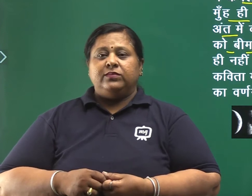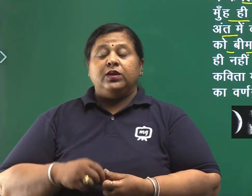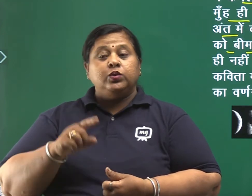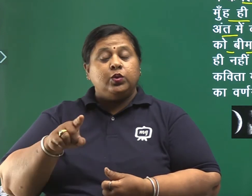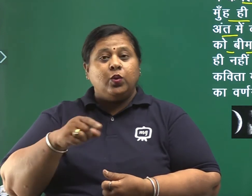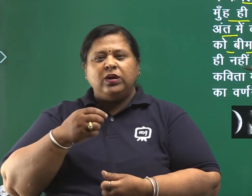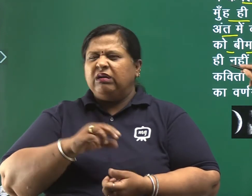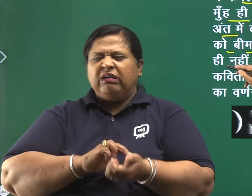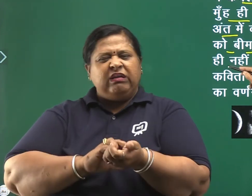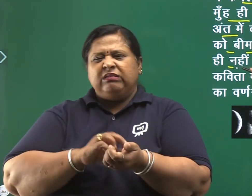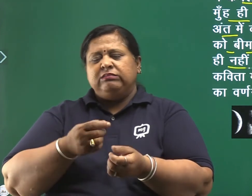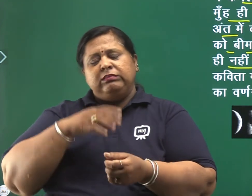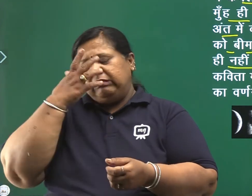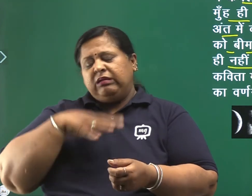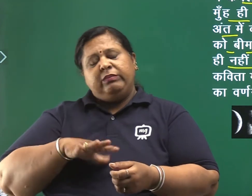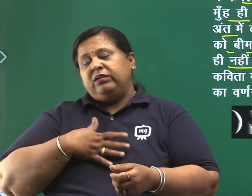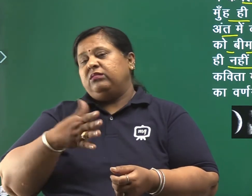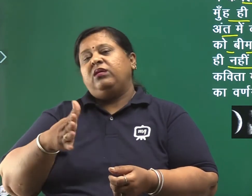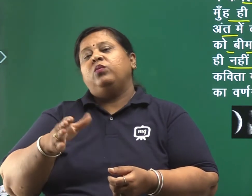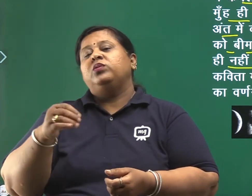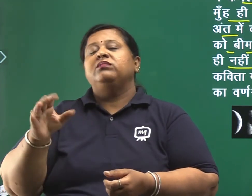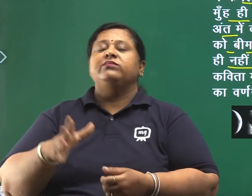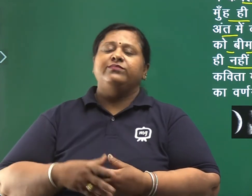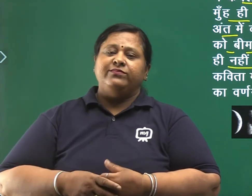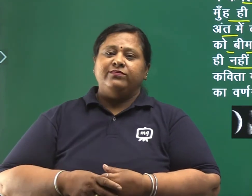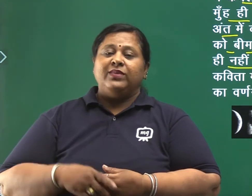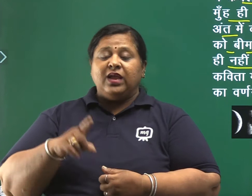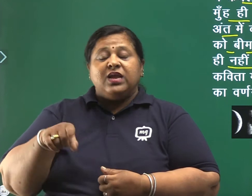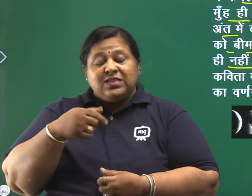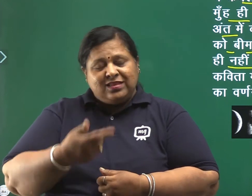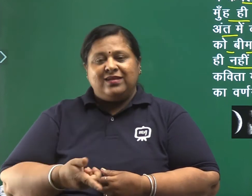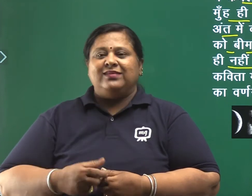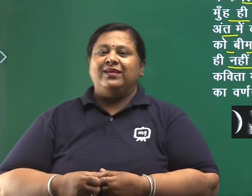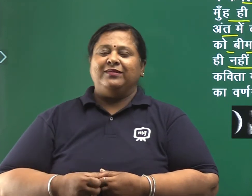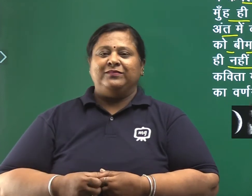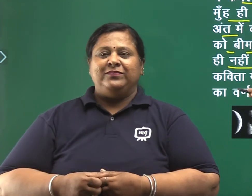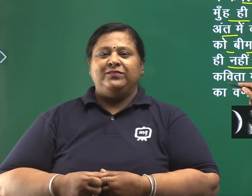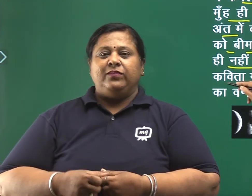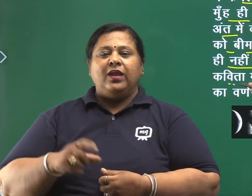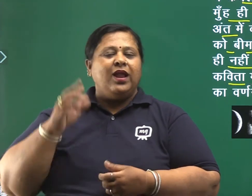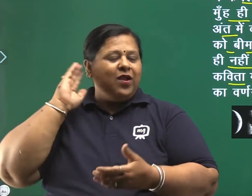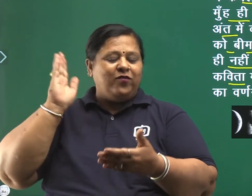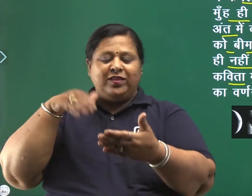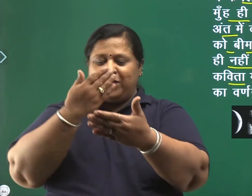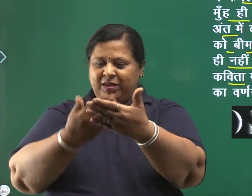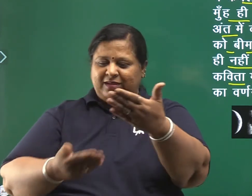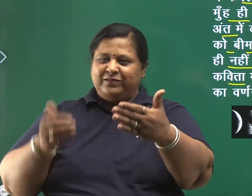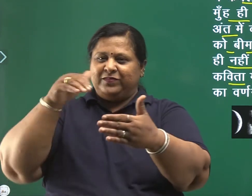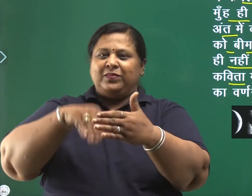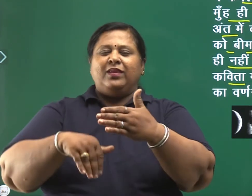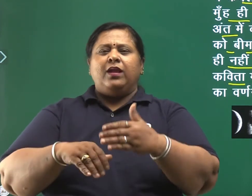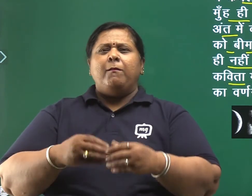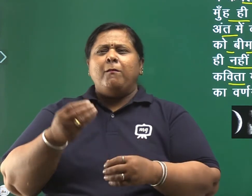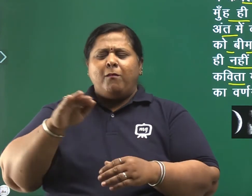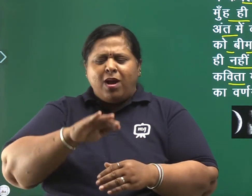जो ठीक ही नहीं होती है। इस प्रकार से कविता में